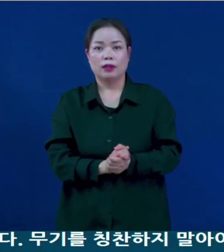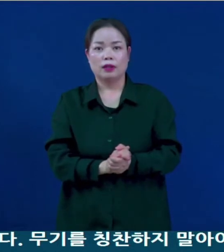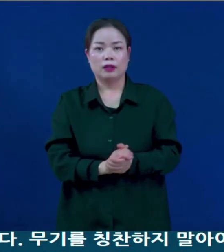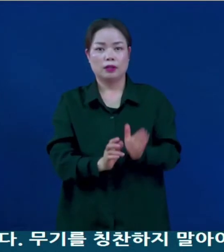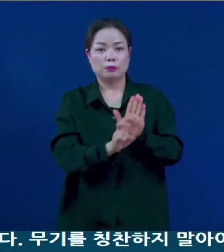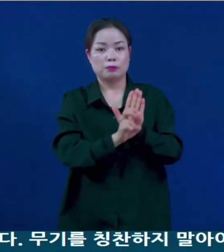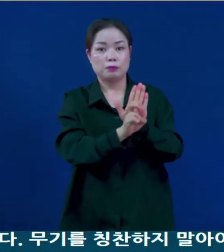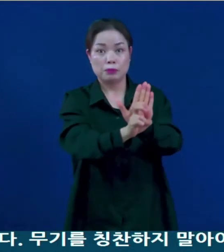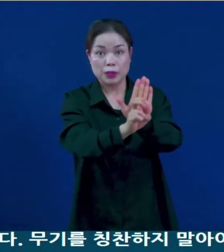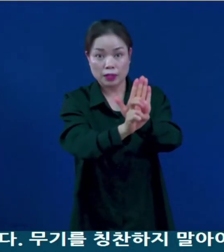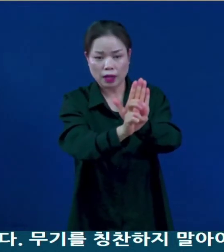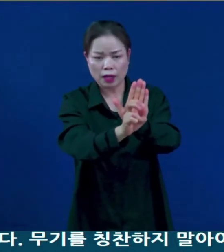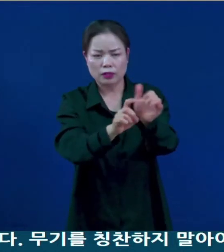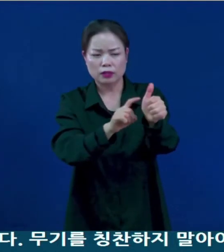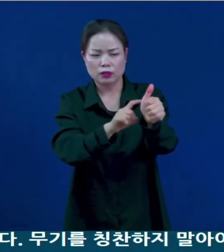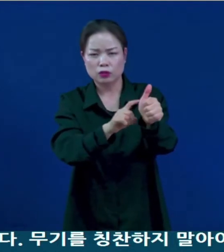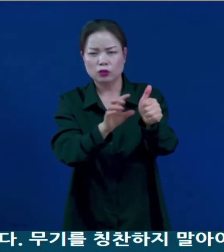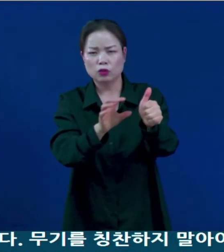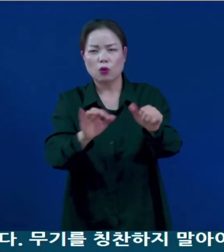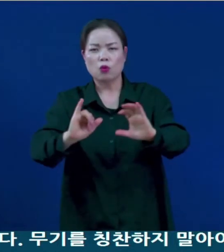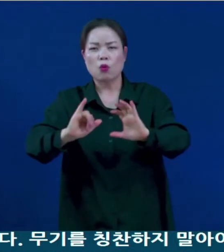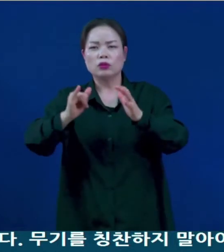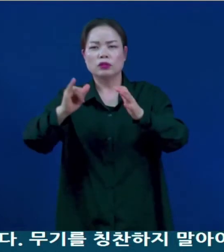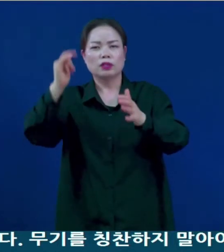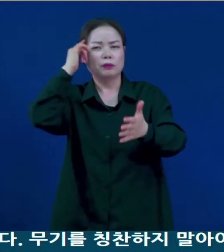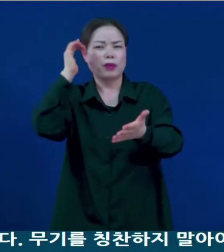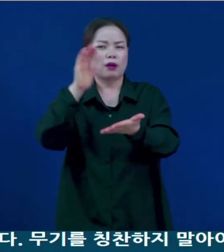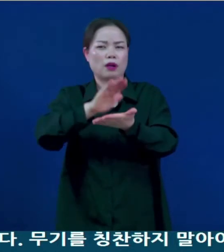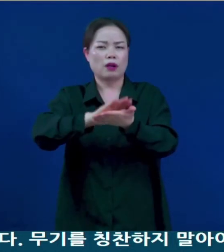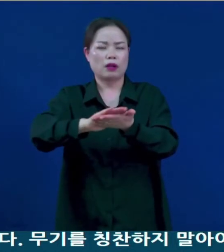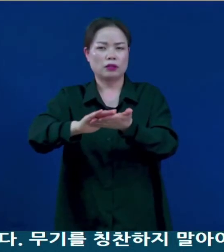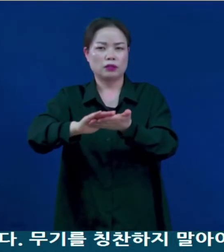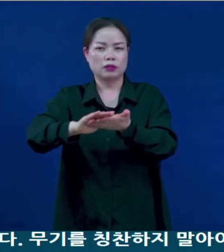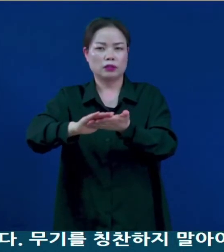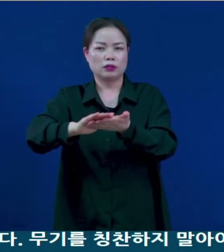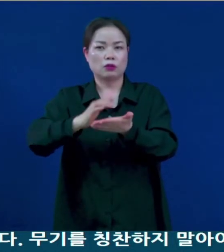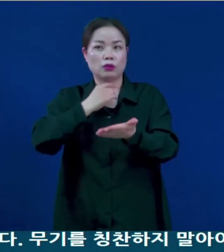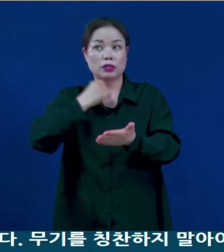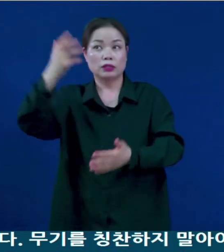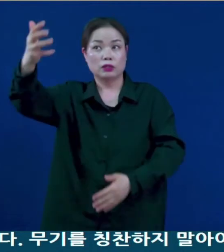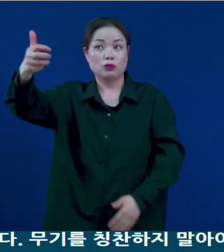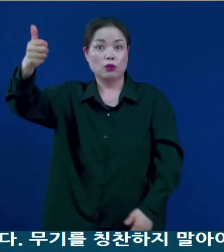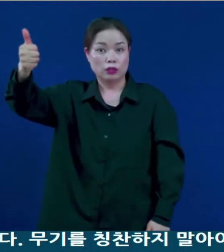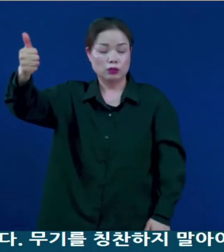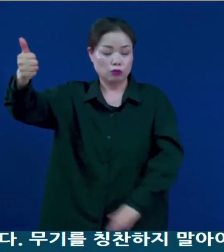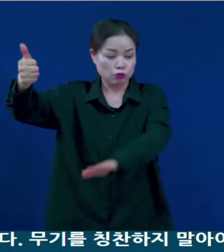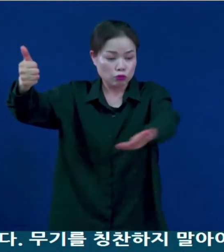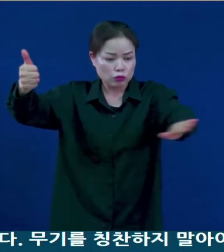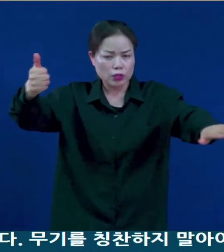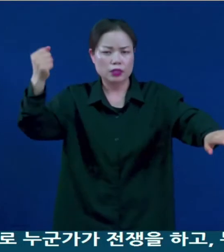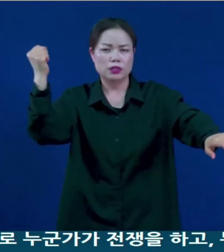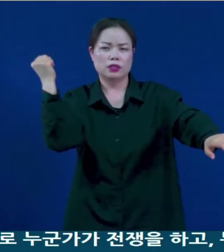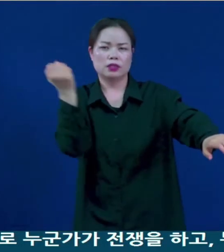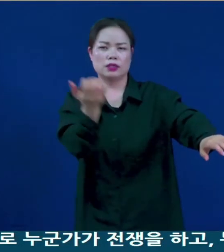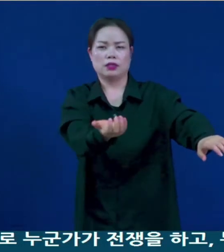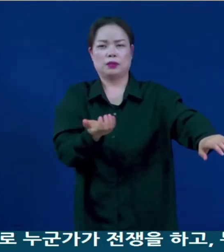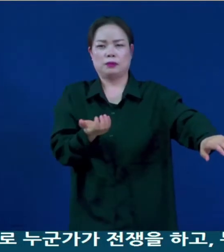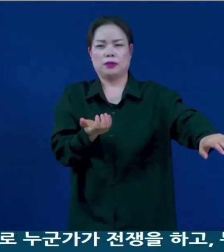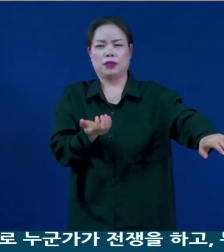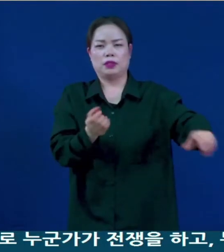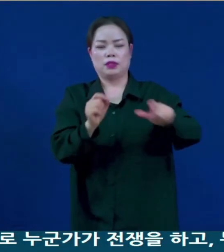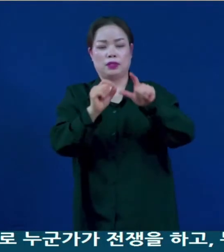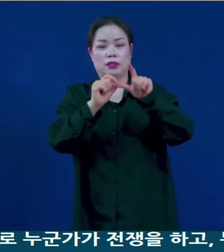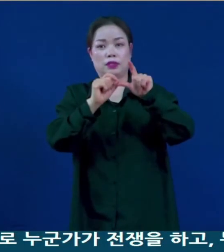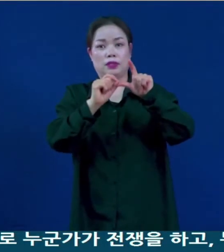미가를 통해 온 세상의 평화를 예언하신 여호와께서 우리에게는 이미 그 예언을